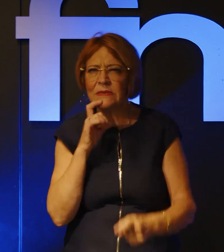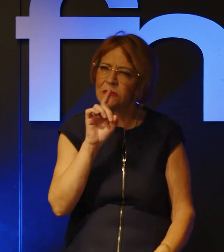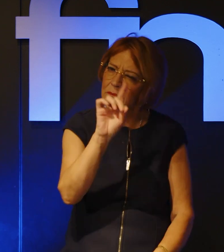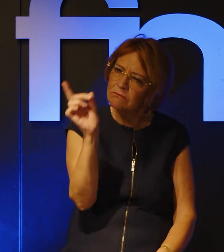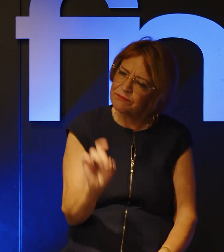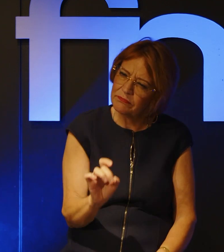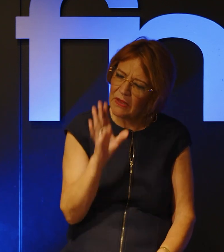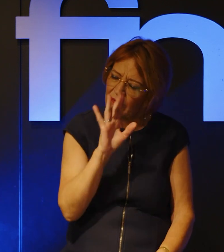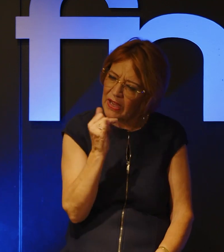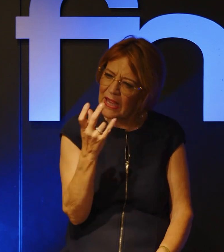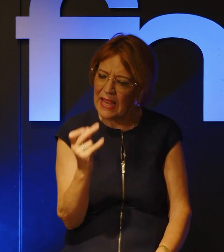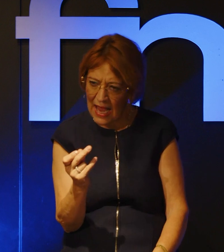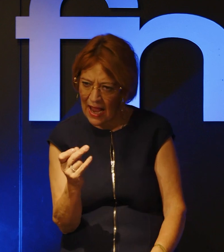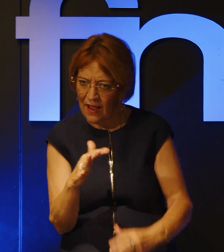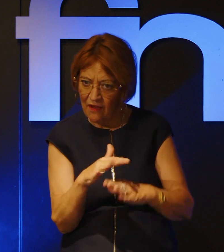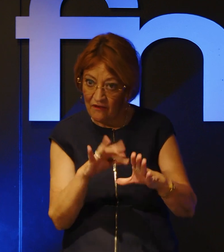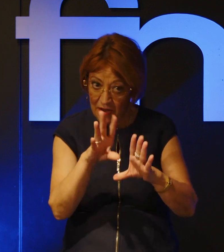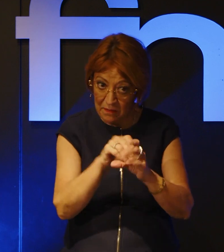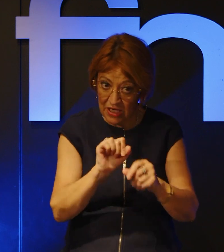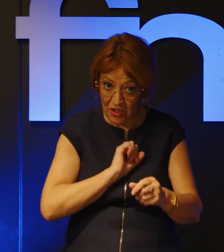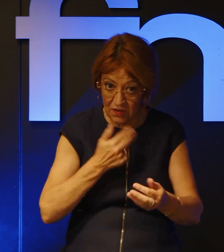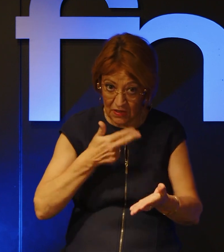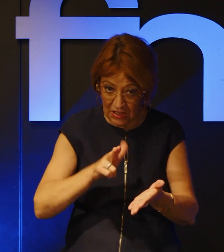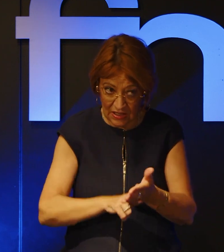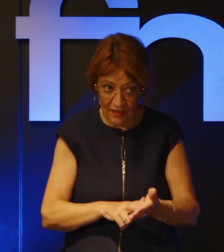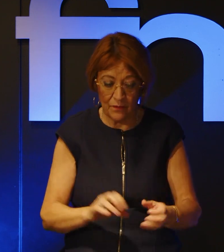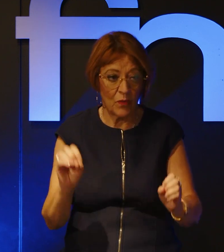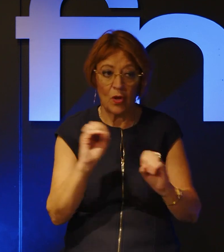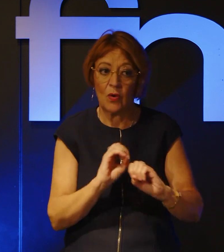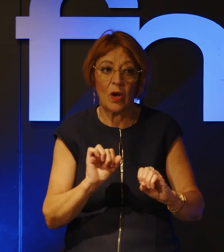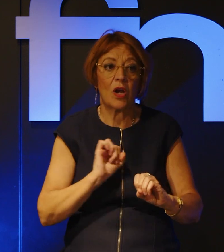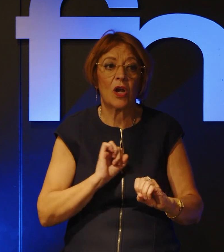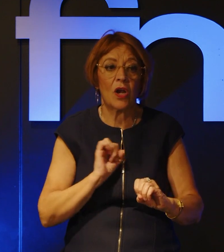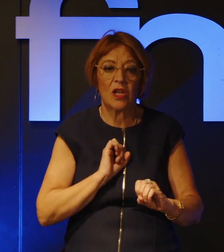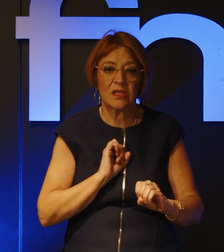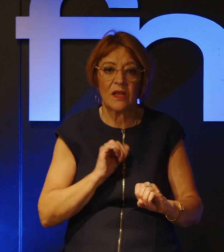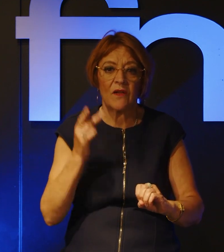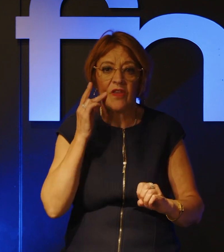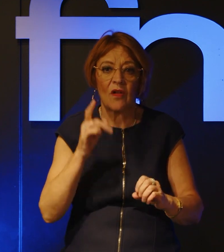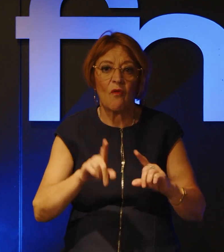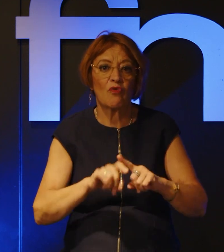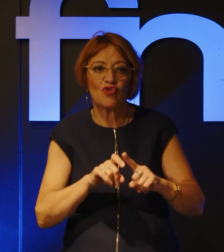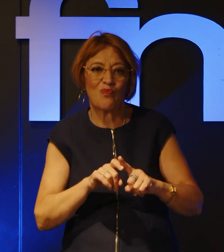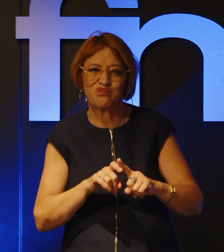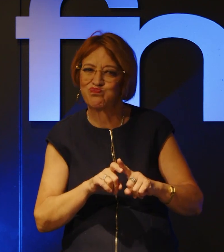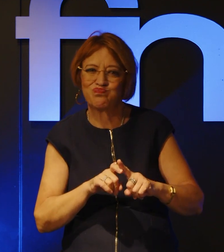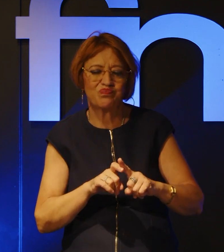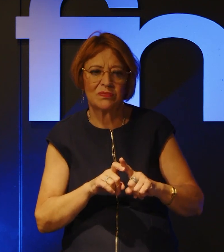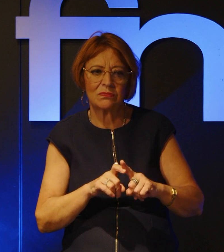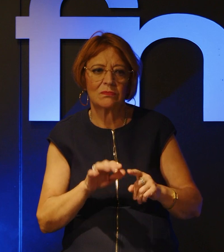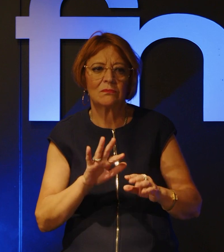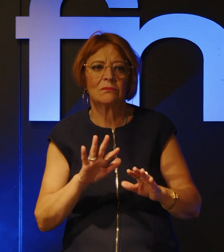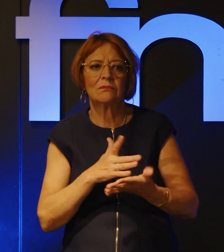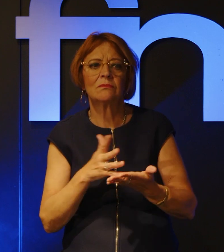se a inteligência artificial faz parte da nossa realidade e não há maneira de da nossa vida diária não há maneira de fugir até que ponto